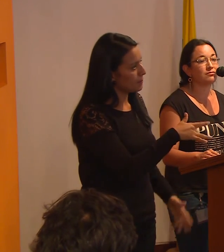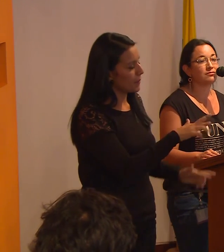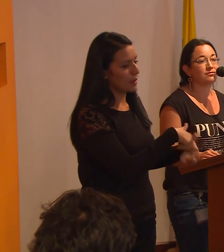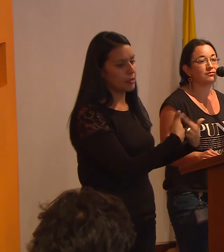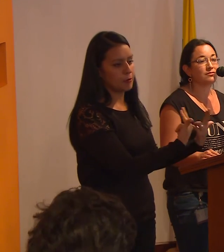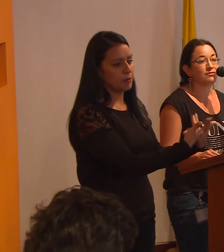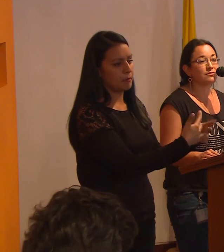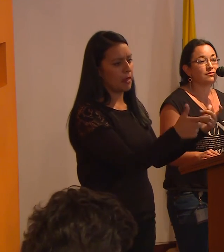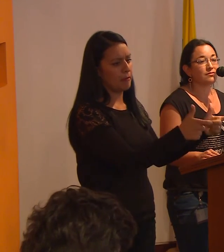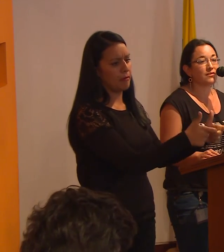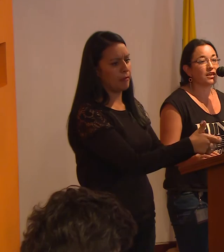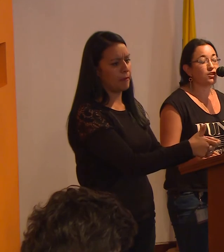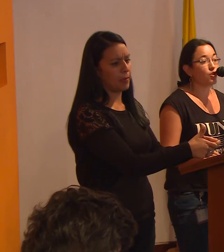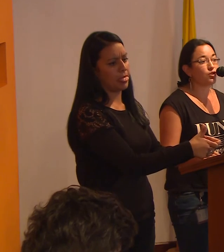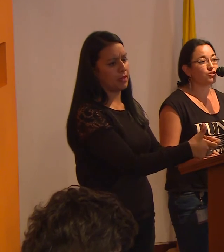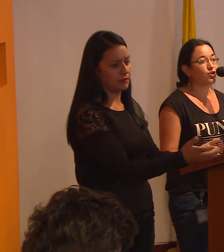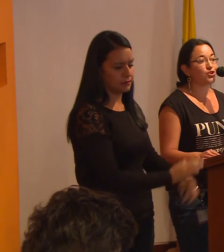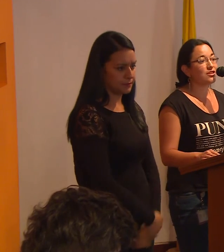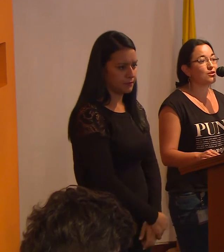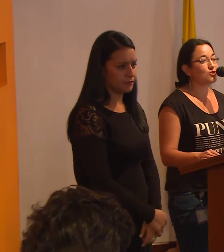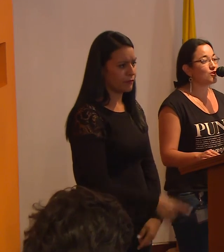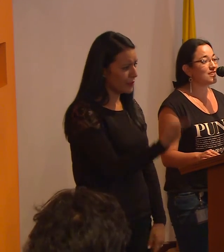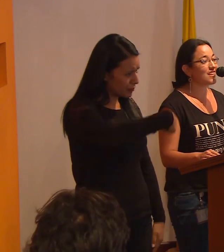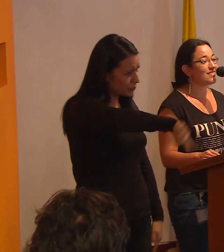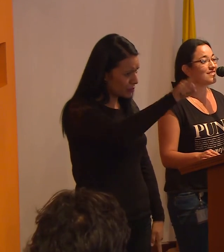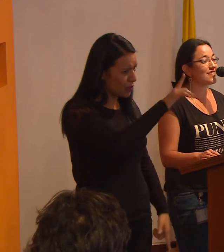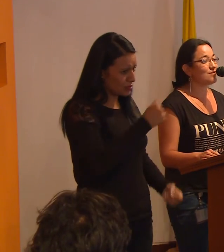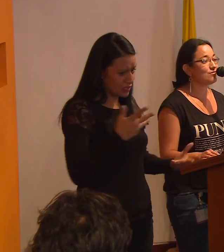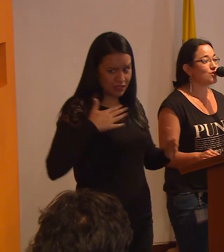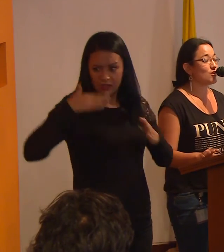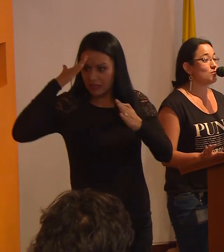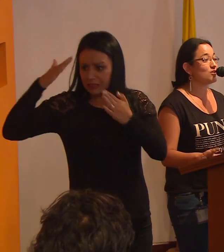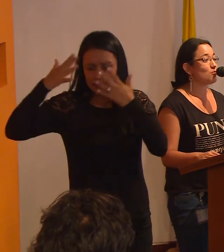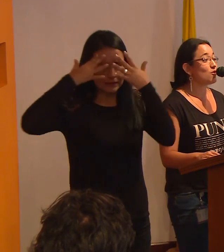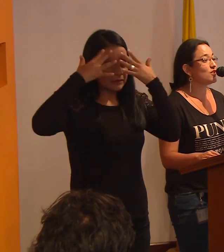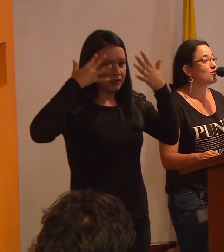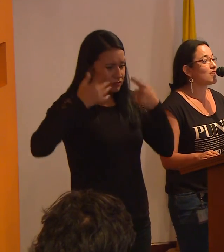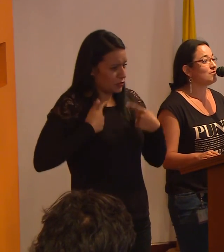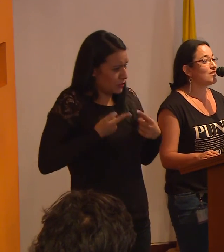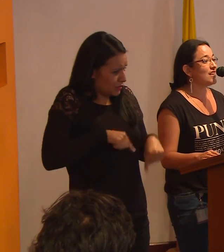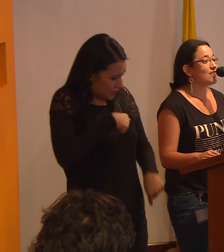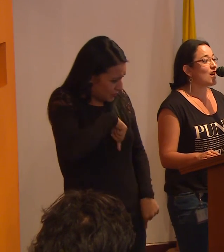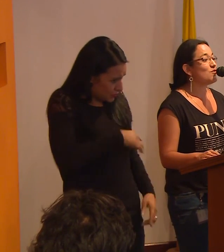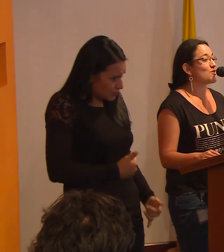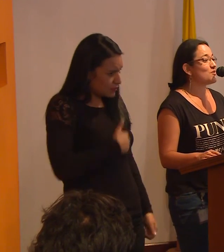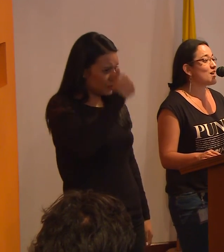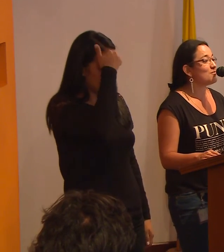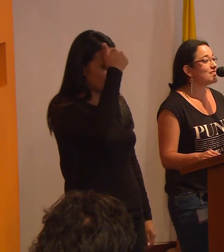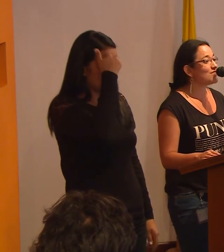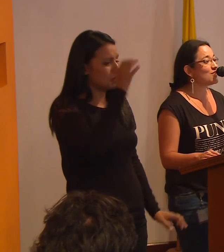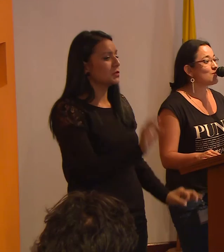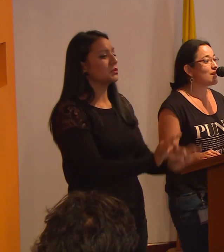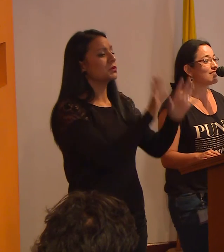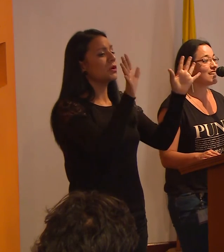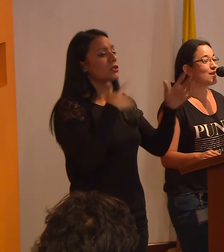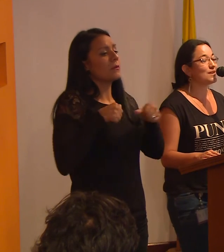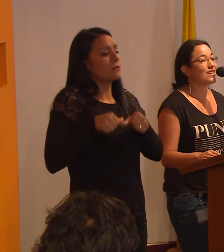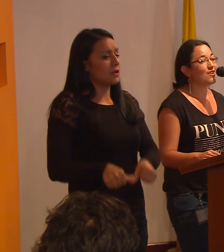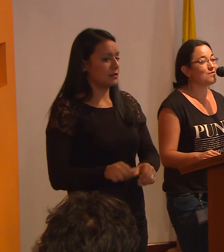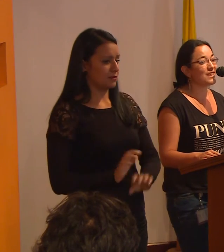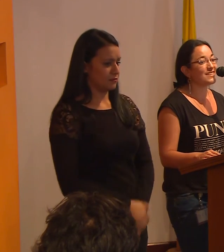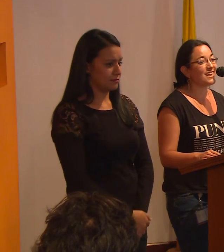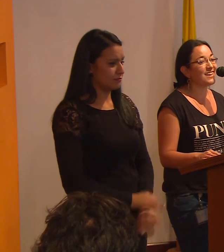reuniones. Y todos tenemos cosas que atender. Yo también soy profesora, afortunadamente soy de planta